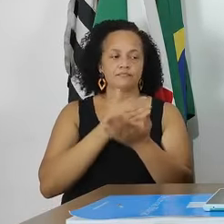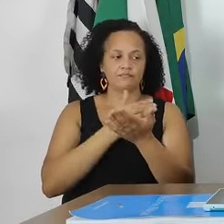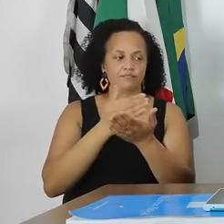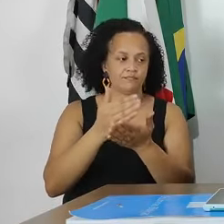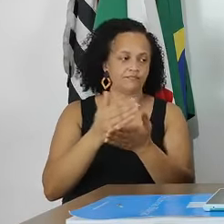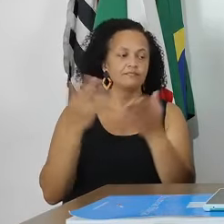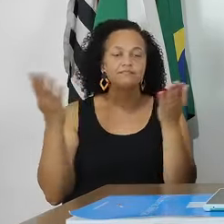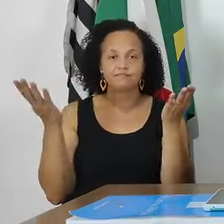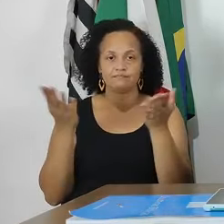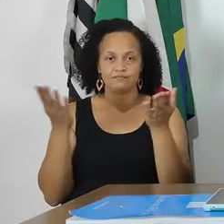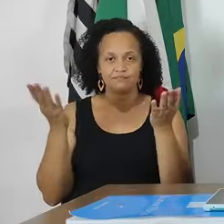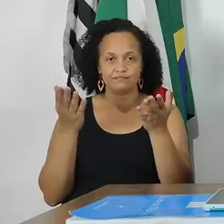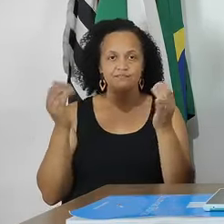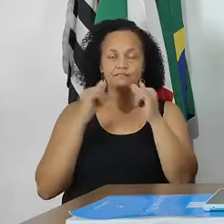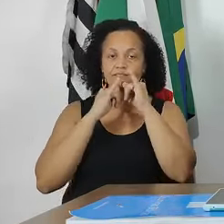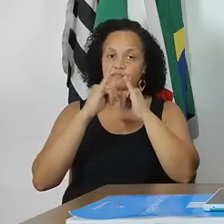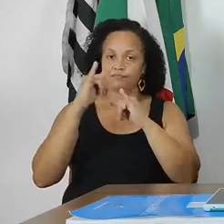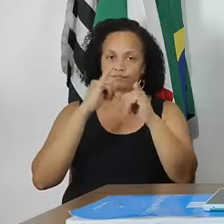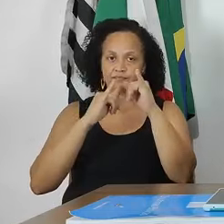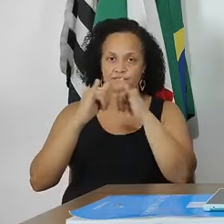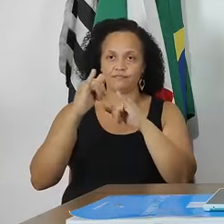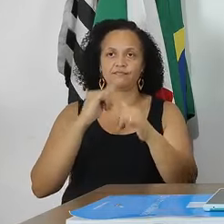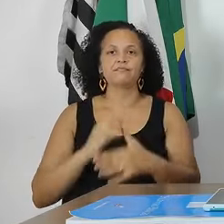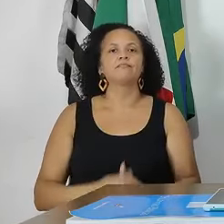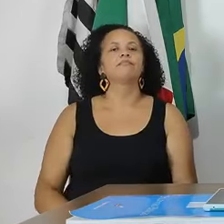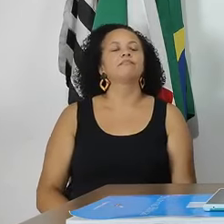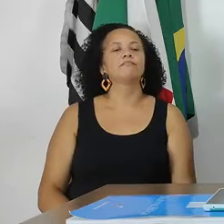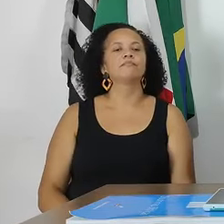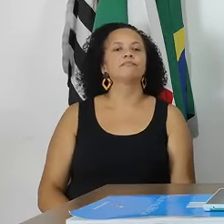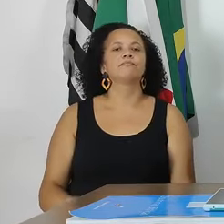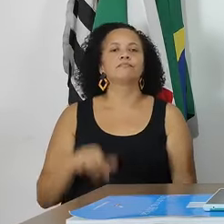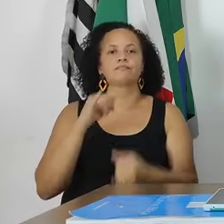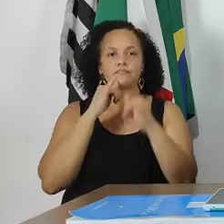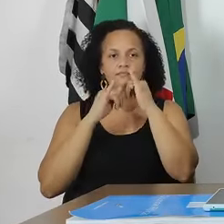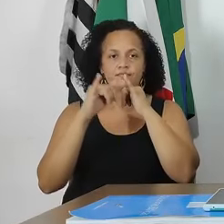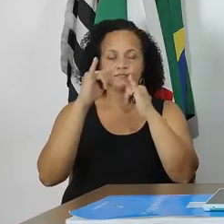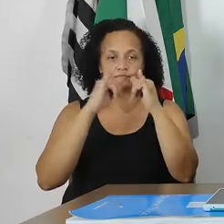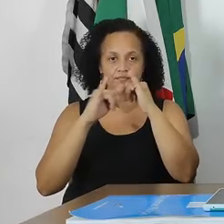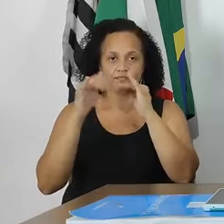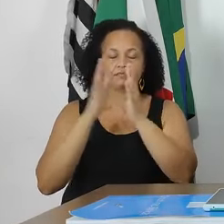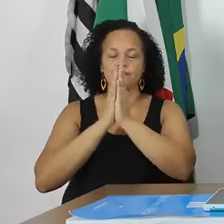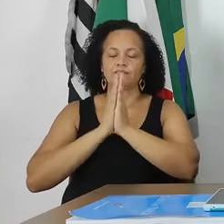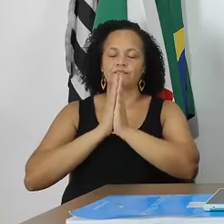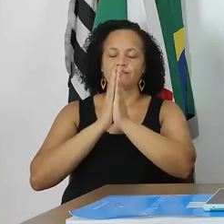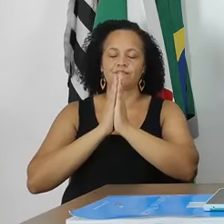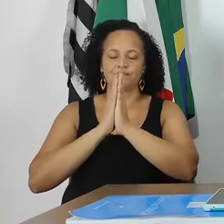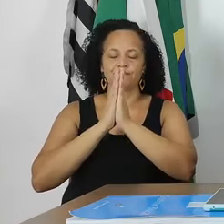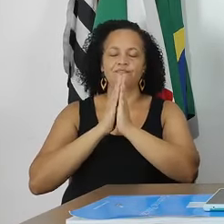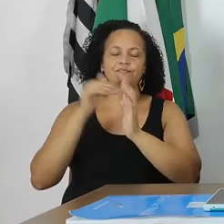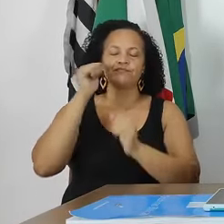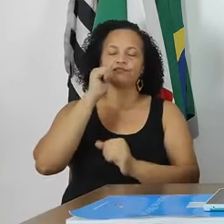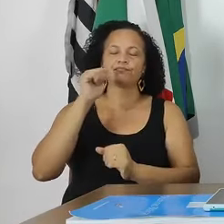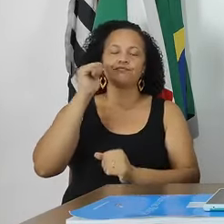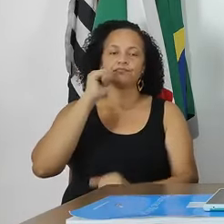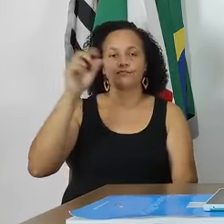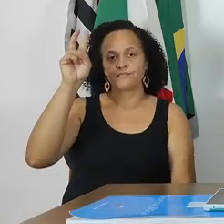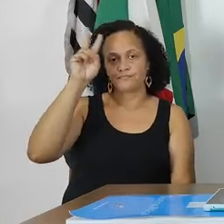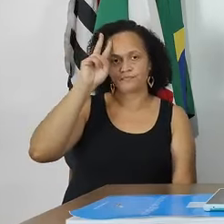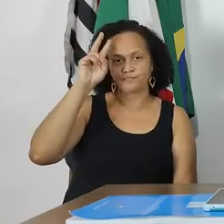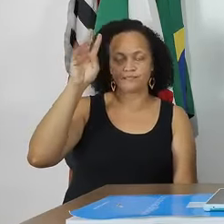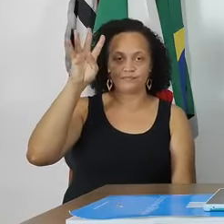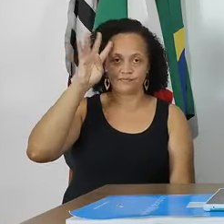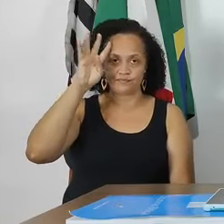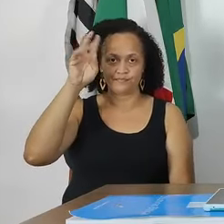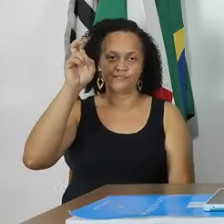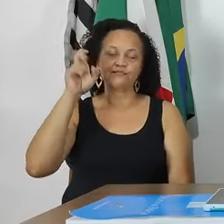avisos, tá? Então, vamos lá. Os avisos são intercessão de mulher todos os segunda, quarta e sexta.